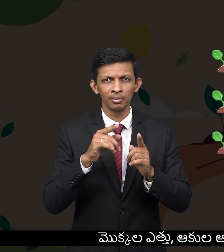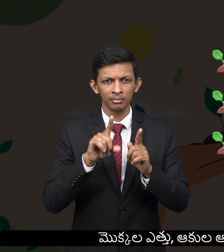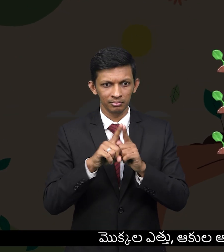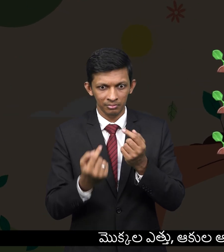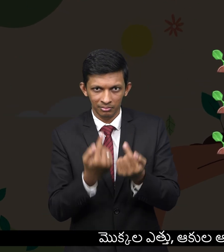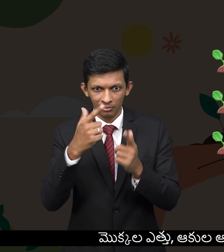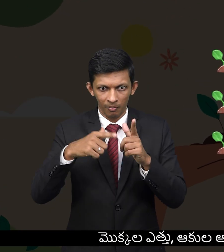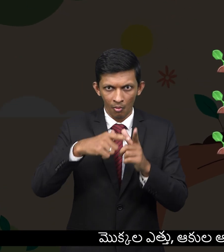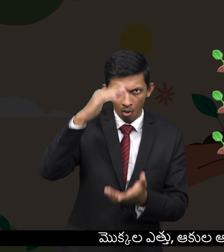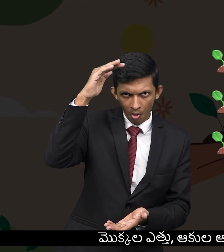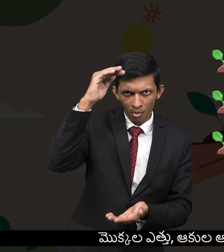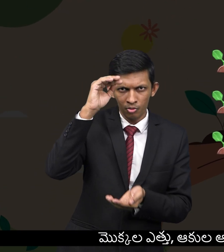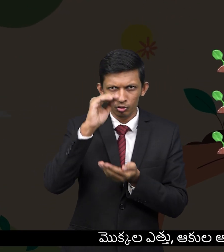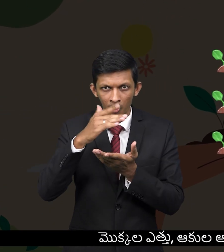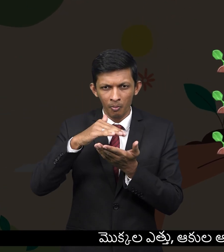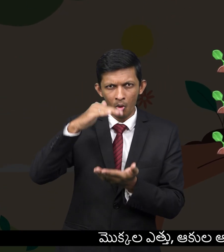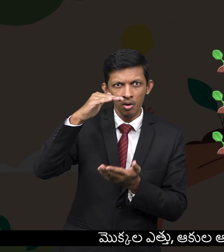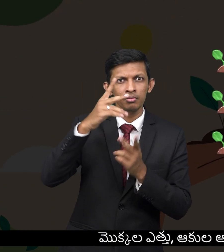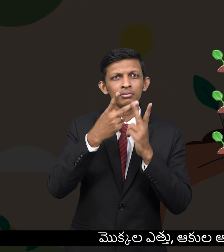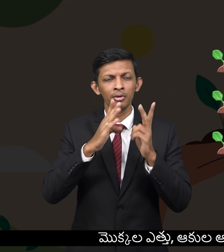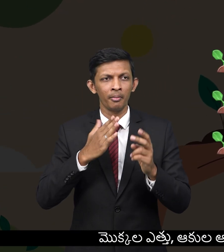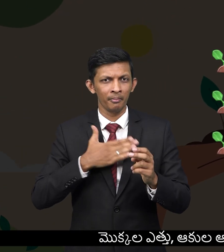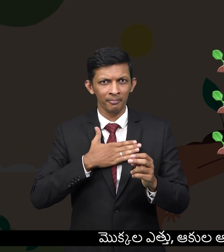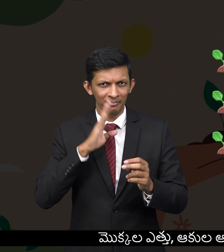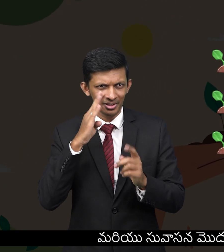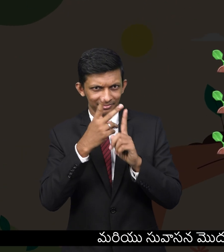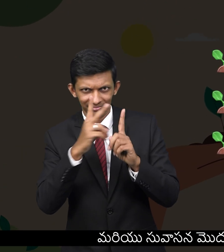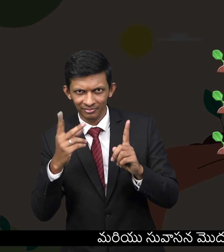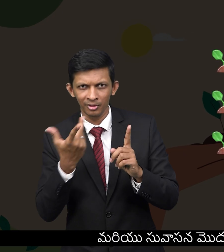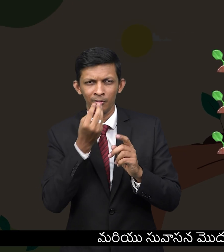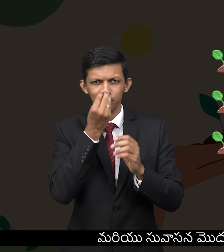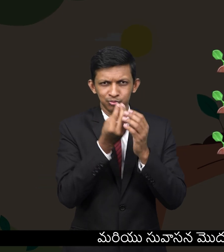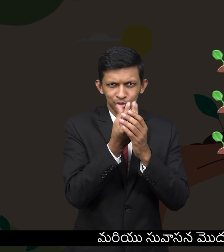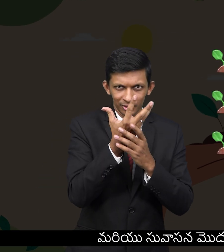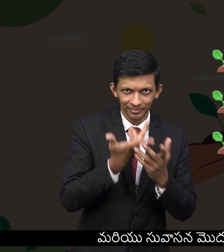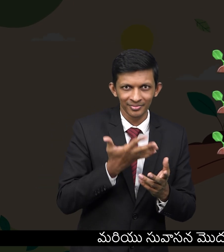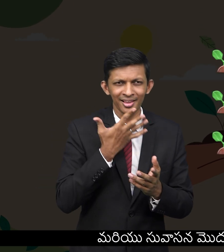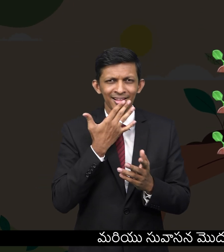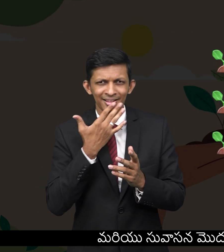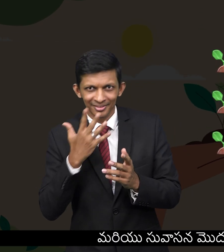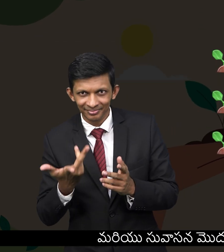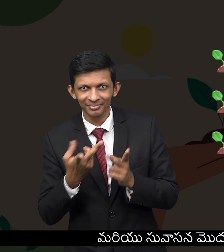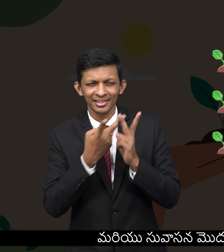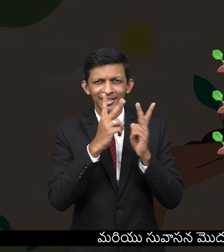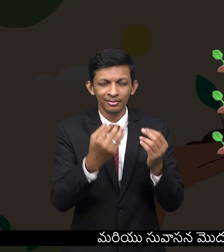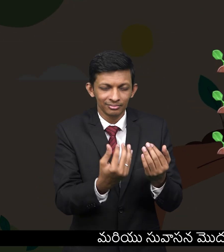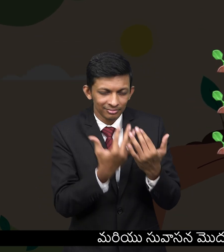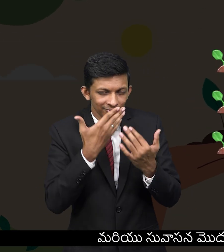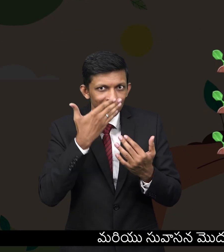మొక్కల ఎత్తు, ఆకుల ఆకారం, పువ్వులు, రంగులు మరియు సువాసన మొదలైన వాటిని